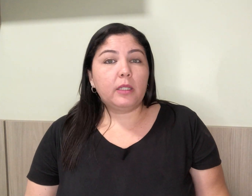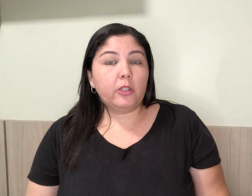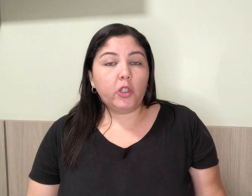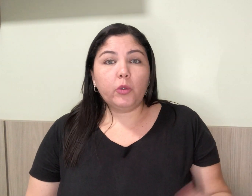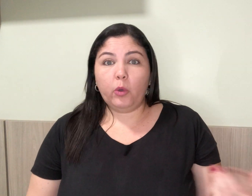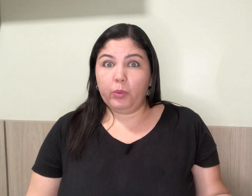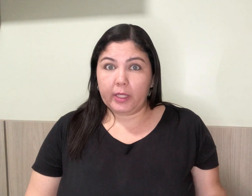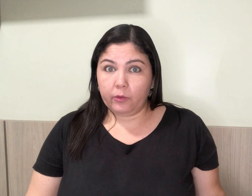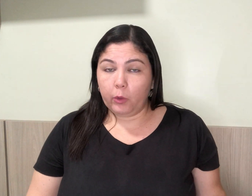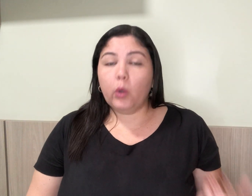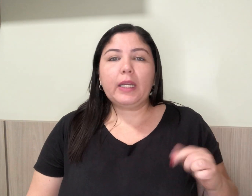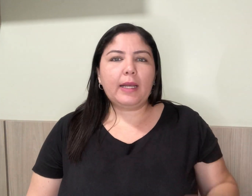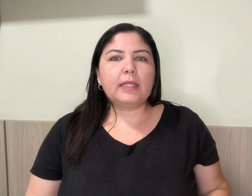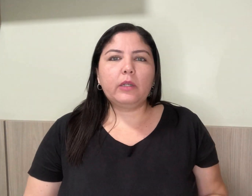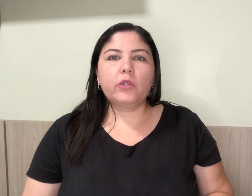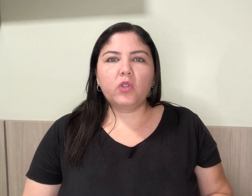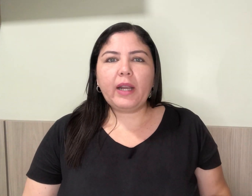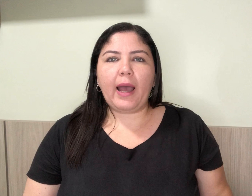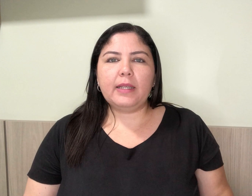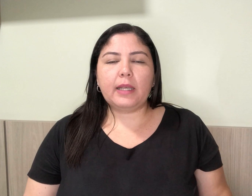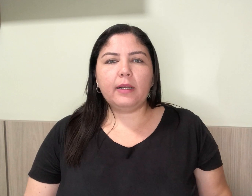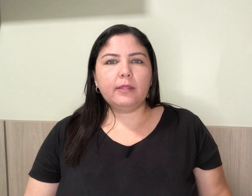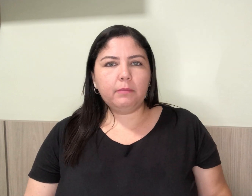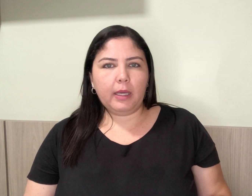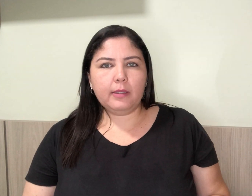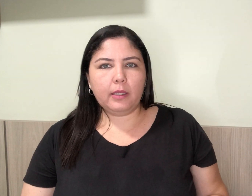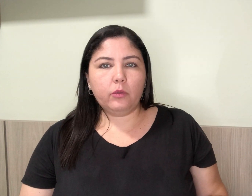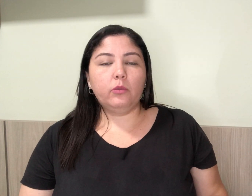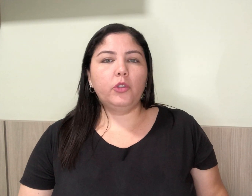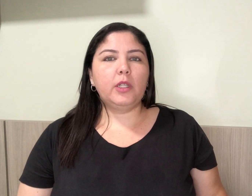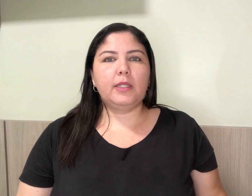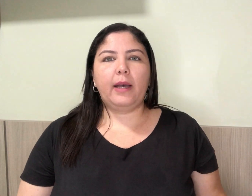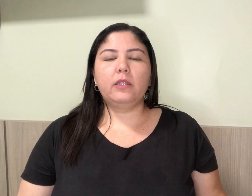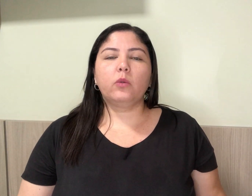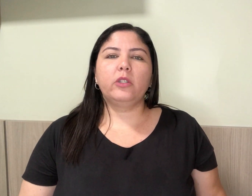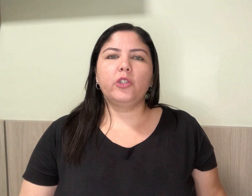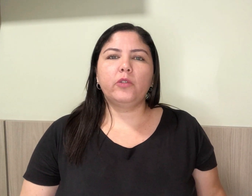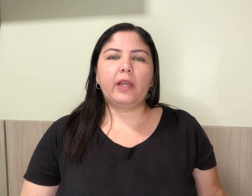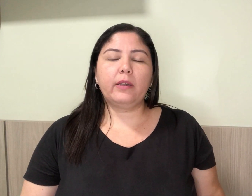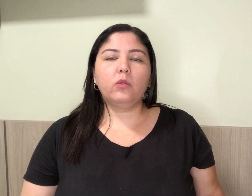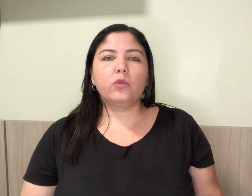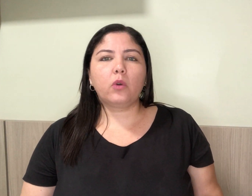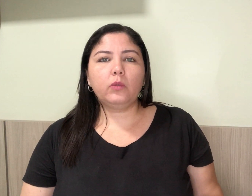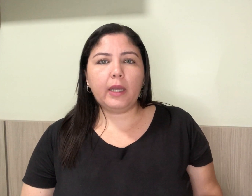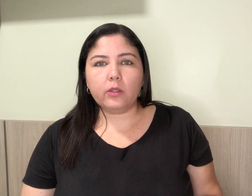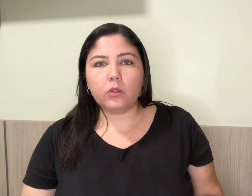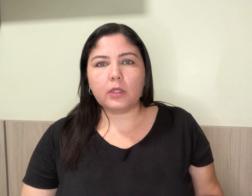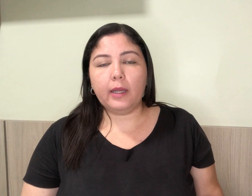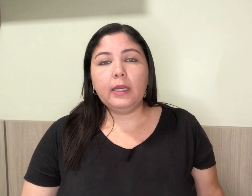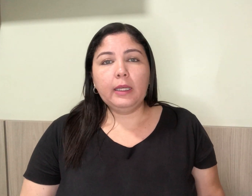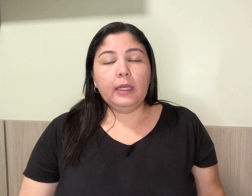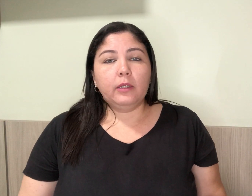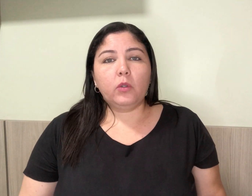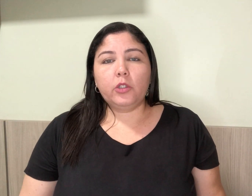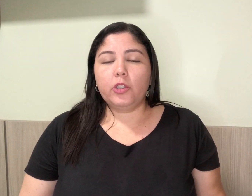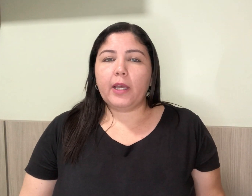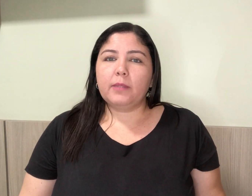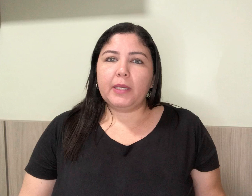a gente observou que nas línguas orais elas também são utilizadas quando a gente está em alguns contextos, né? Então, quando a gente quer expressar